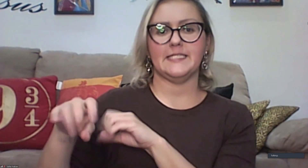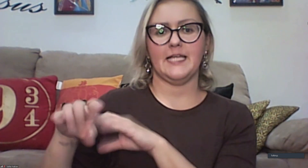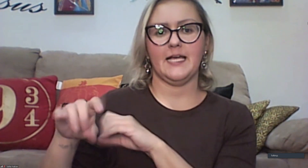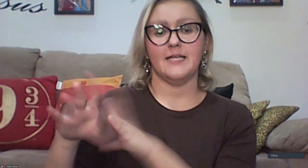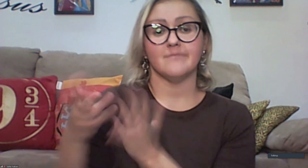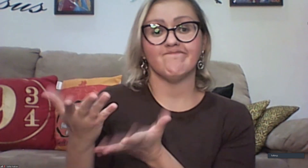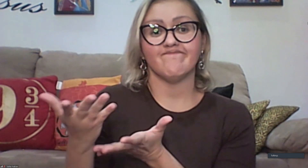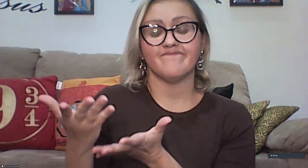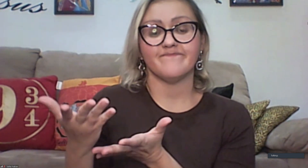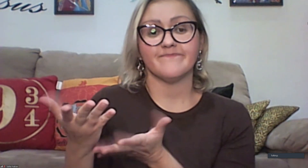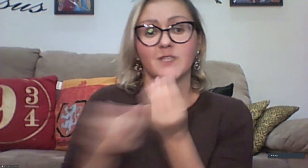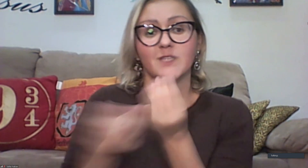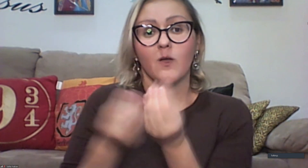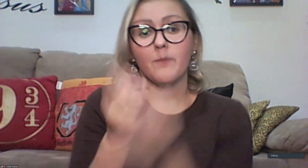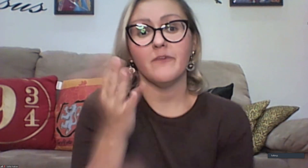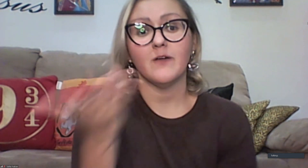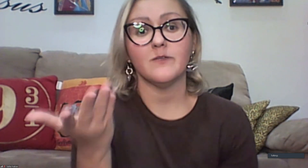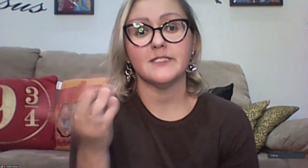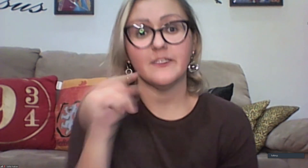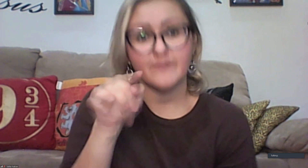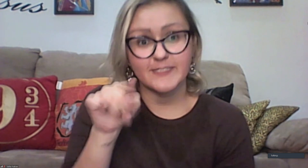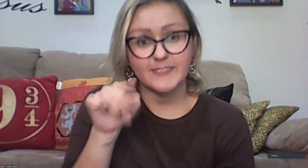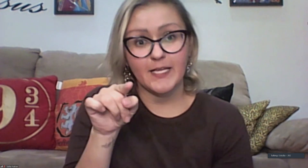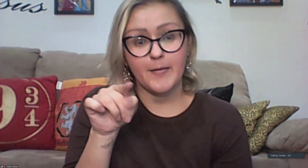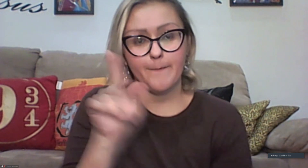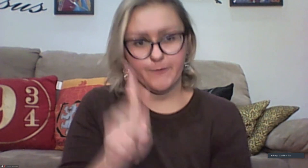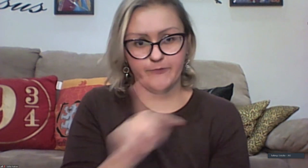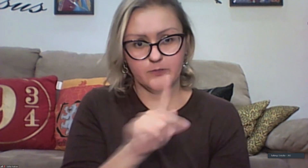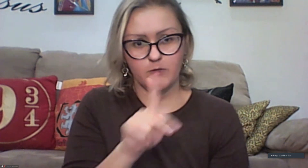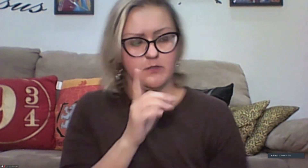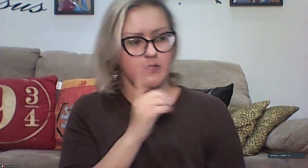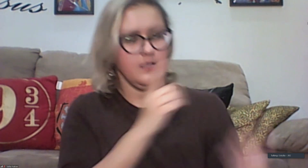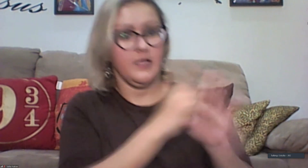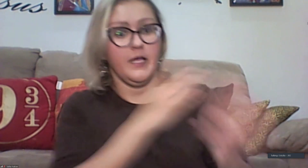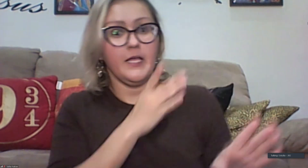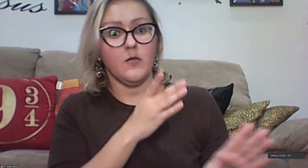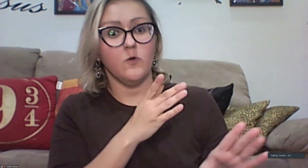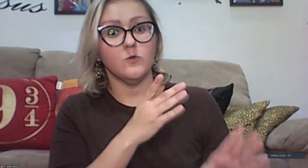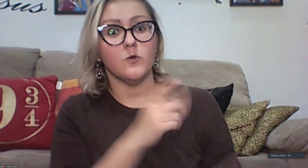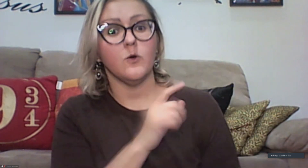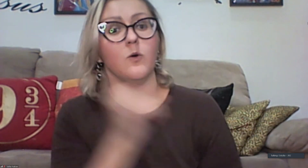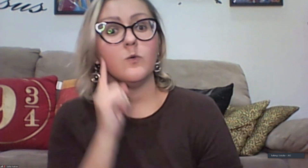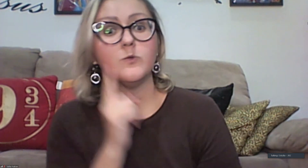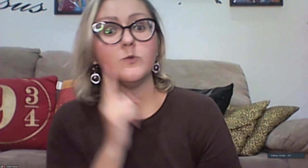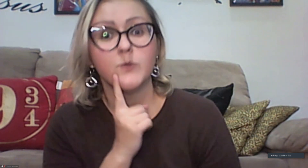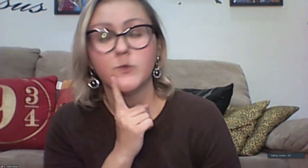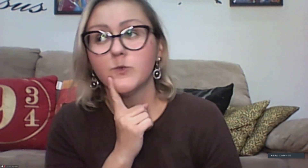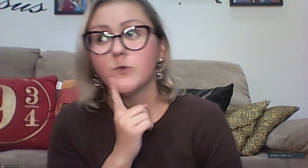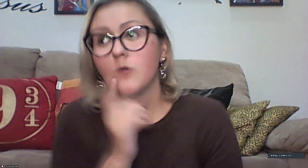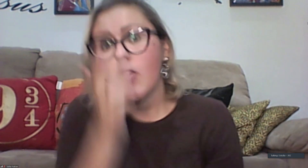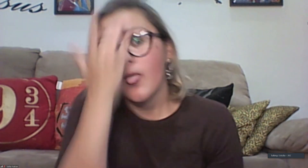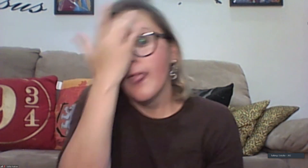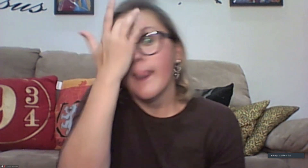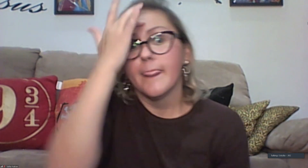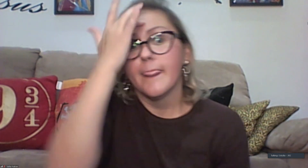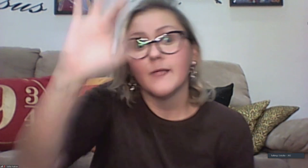surdo. Então, esta é a minha responsabilidade de ensinar. Então, como eu vou fazer, por exemplo, você,